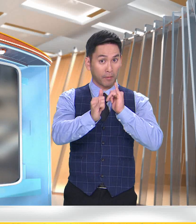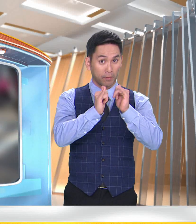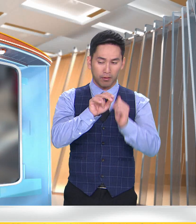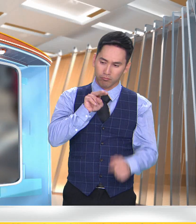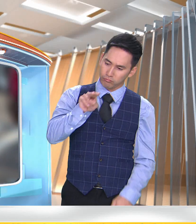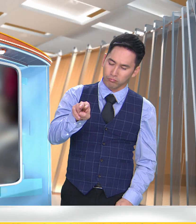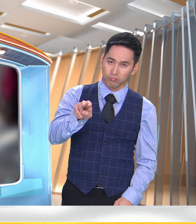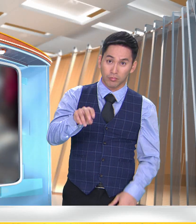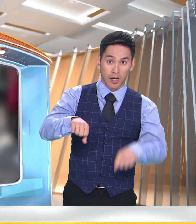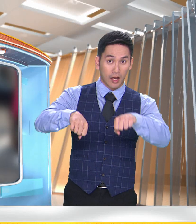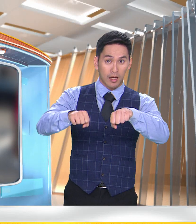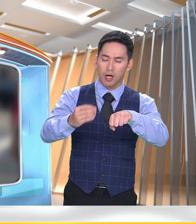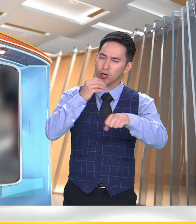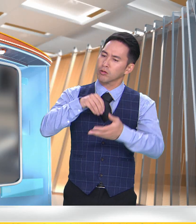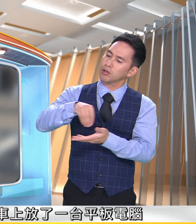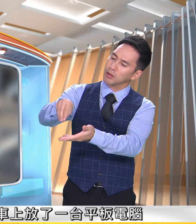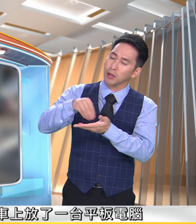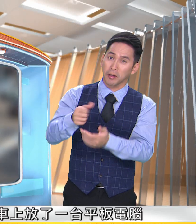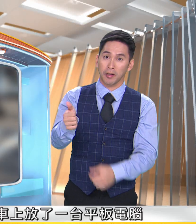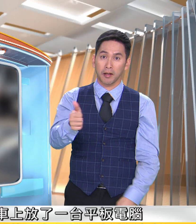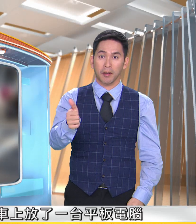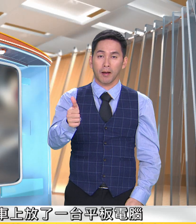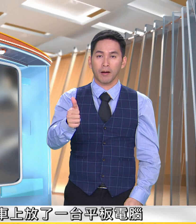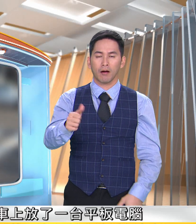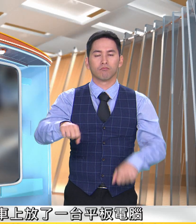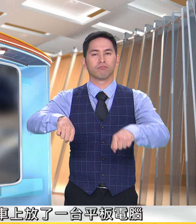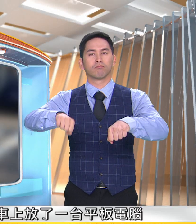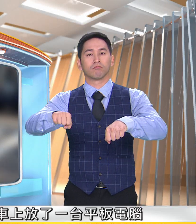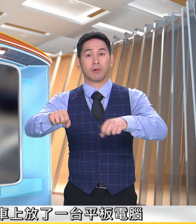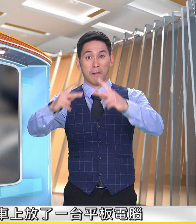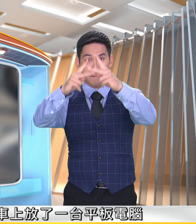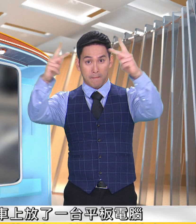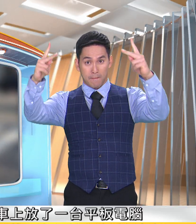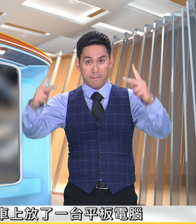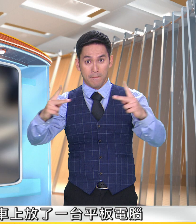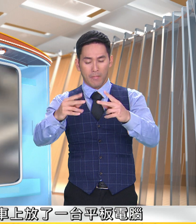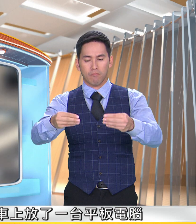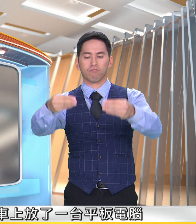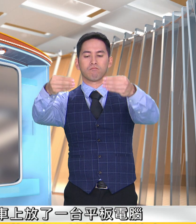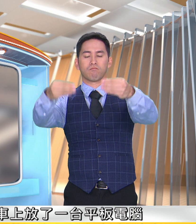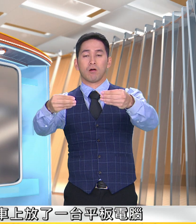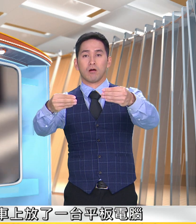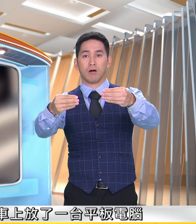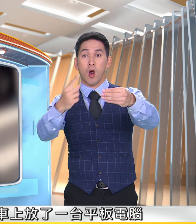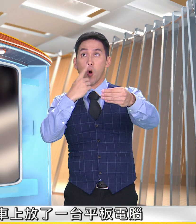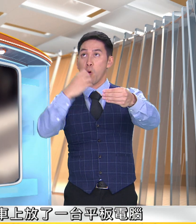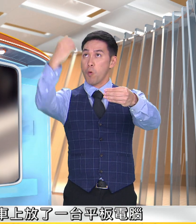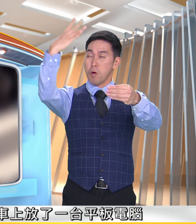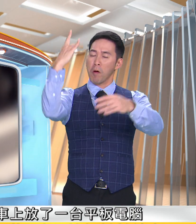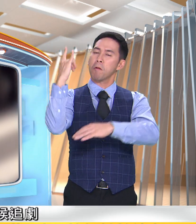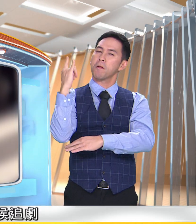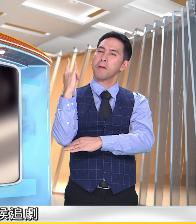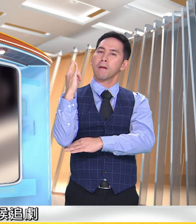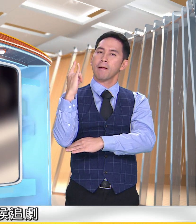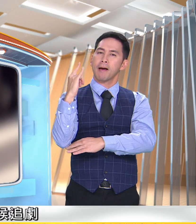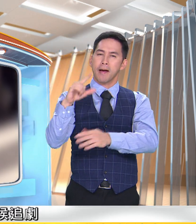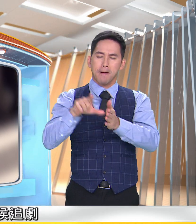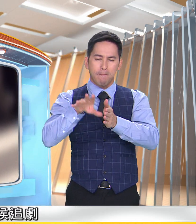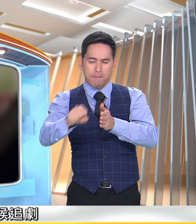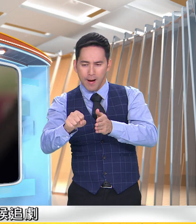高雄有民众看到外送员竟然在机车上放了一台平板电脑，趁着等红灯的时候